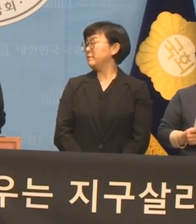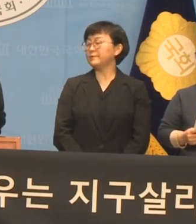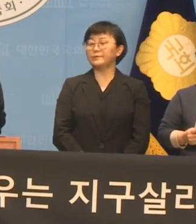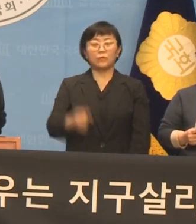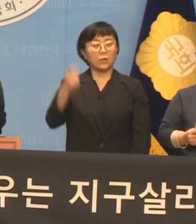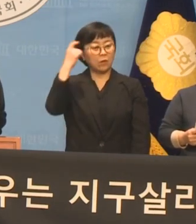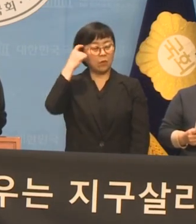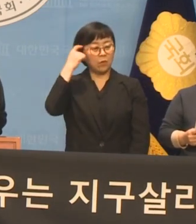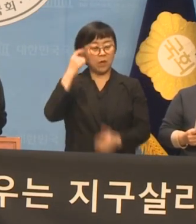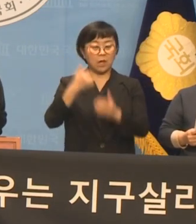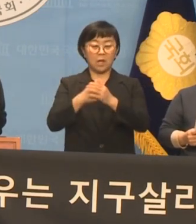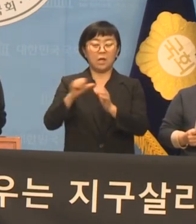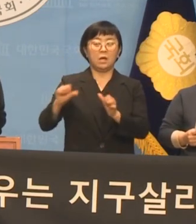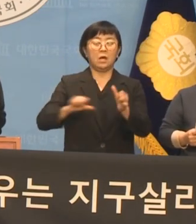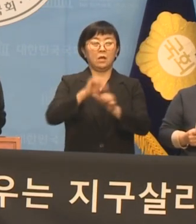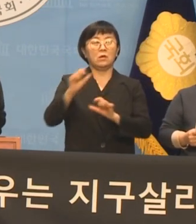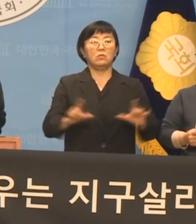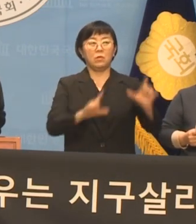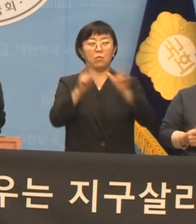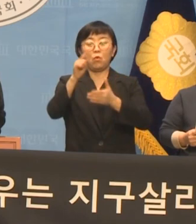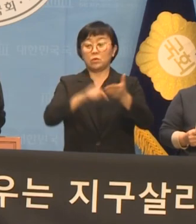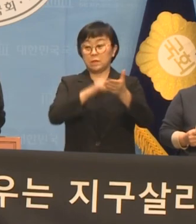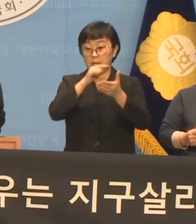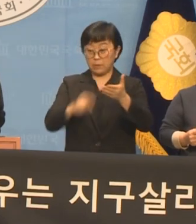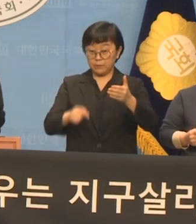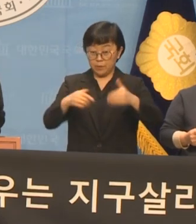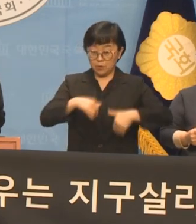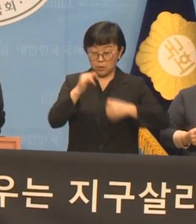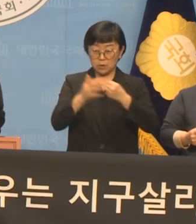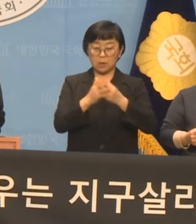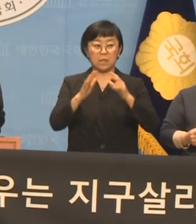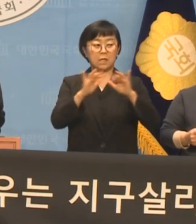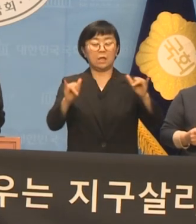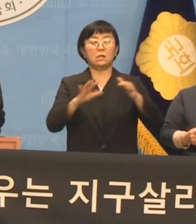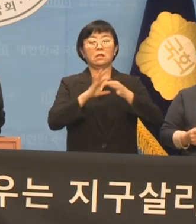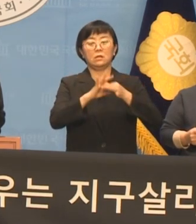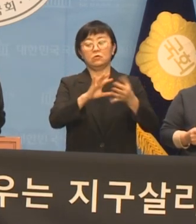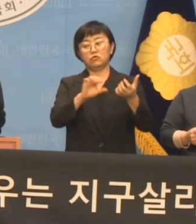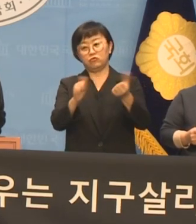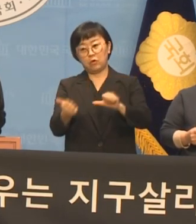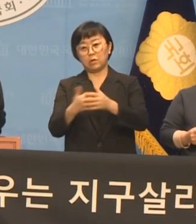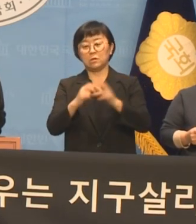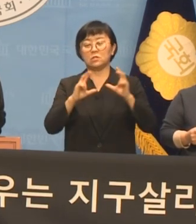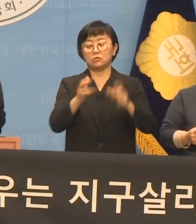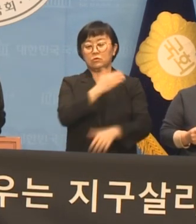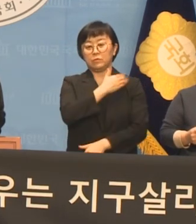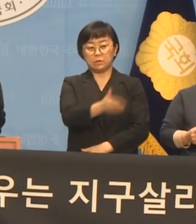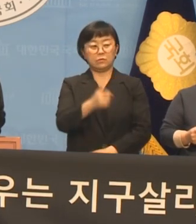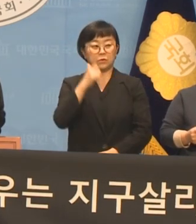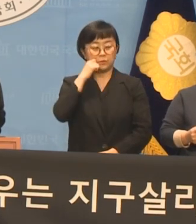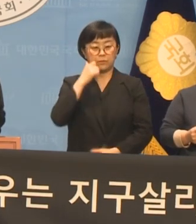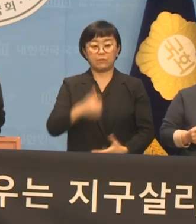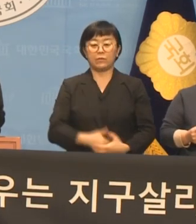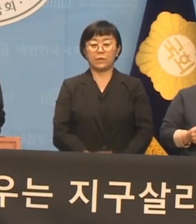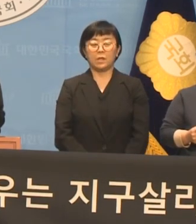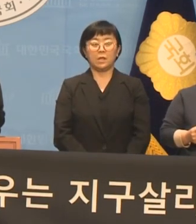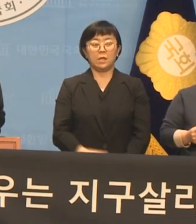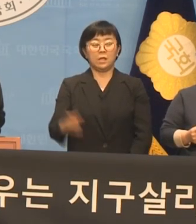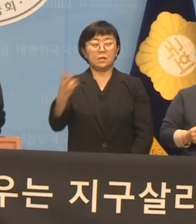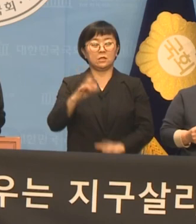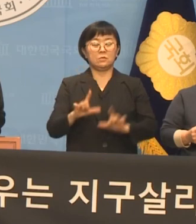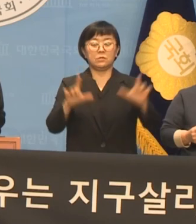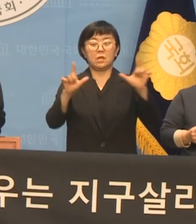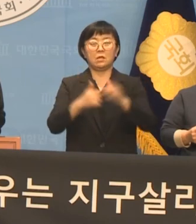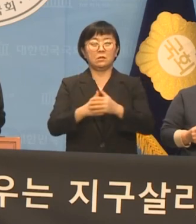왜 생태 보상 혁명을 해야 하는가? 인간에 의해 죽어가는 지구를 그냥 두고만 볼 수 없다.